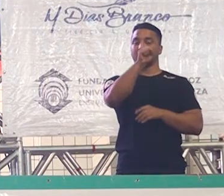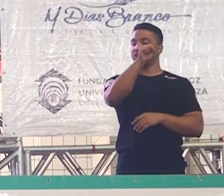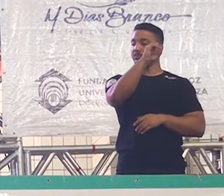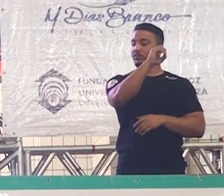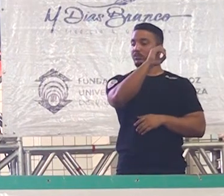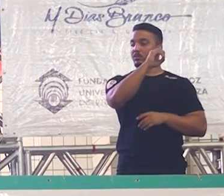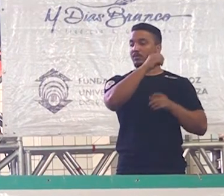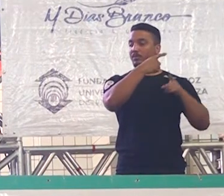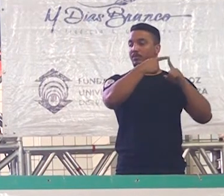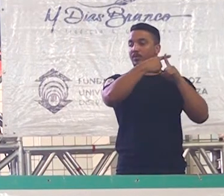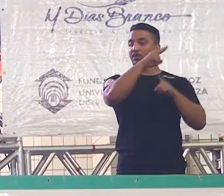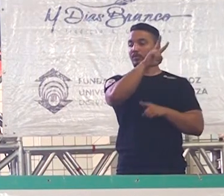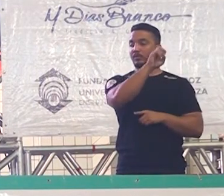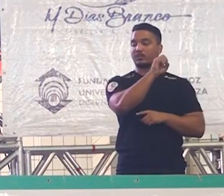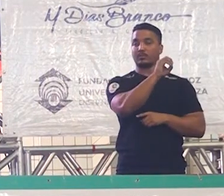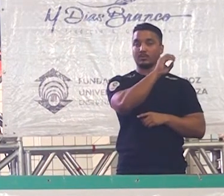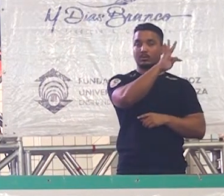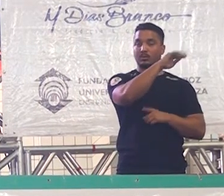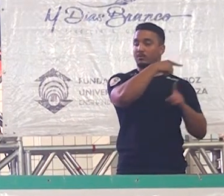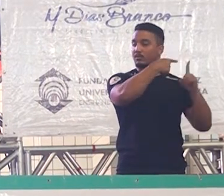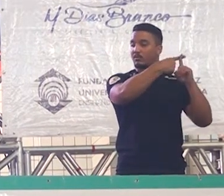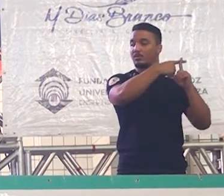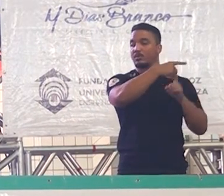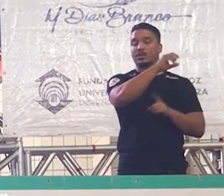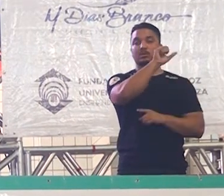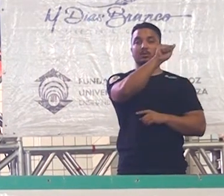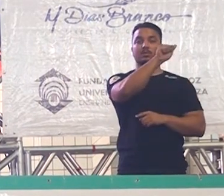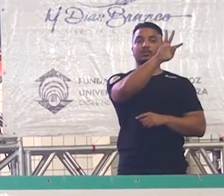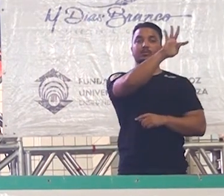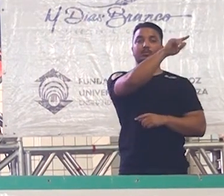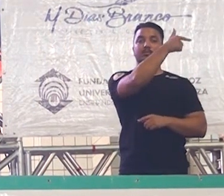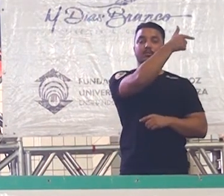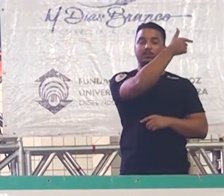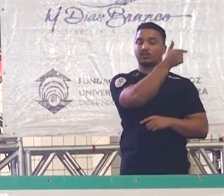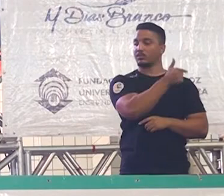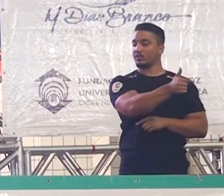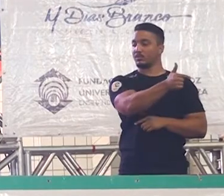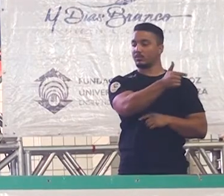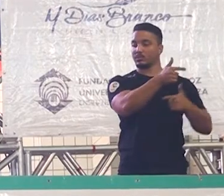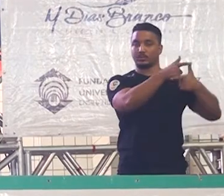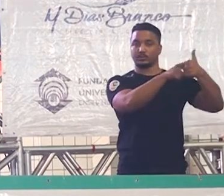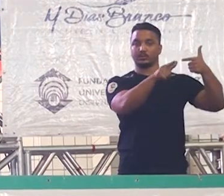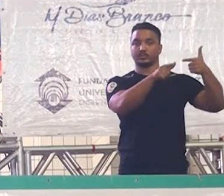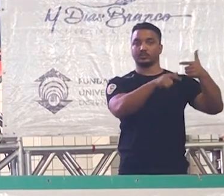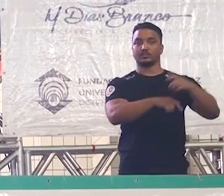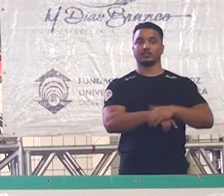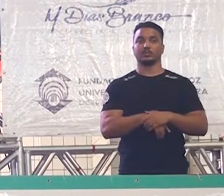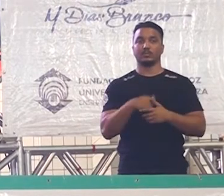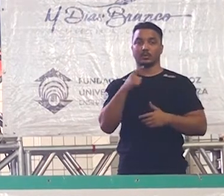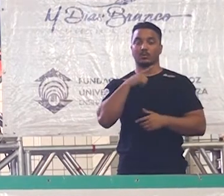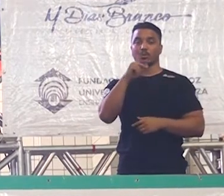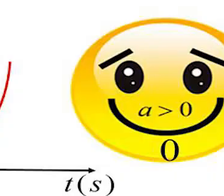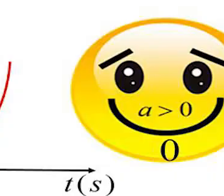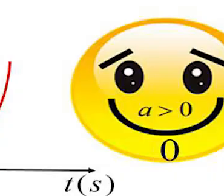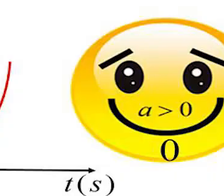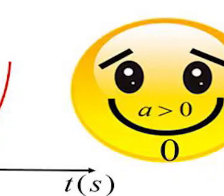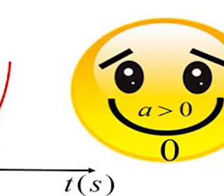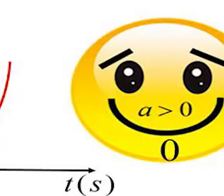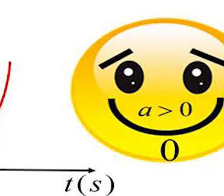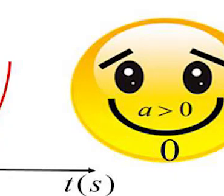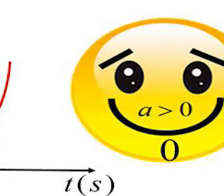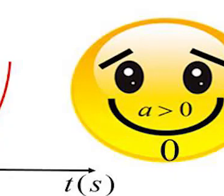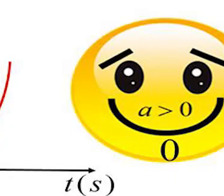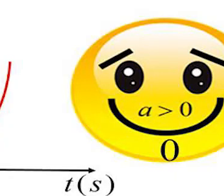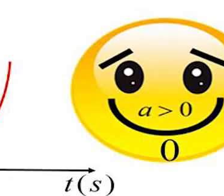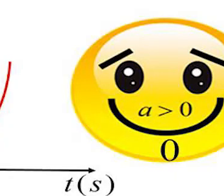quadrado. Tempo elevado ao quadrado, eu vou ter uma função do segundo grau. Então eu vou ter uma parábola. Na hora que eu construir